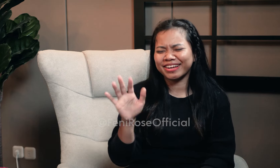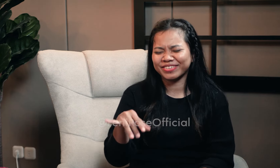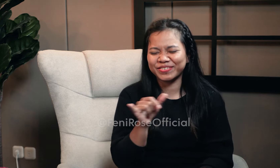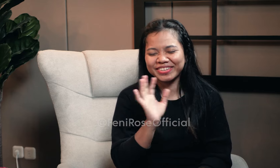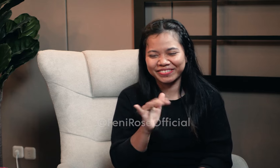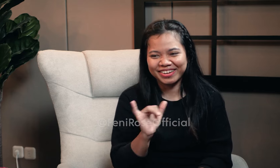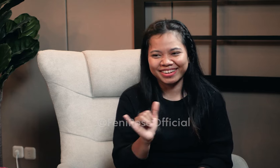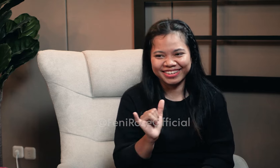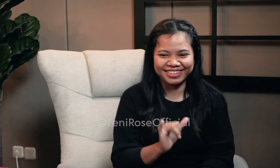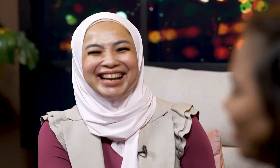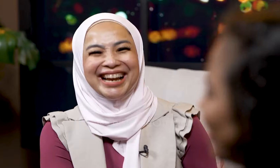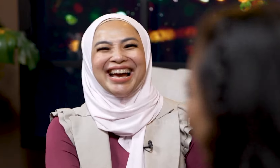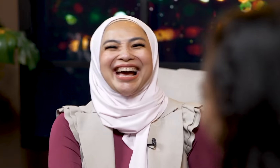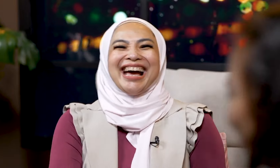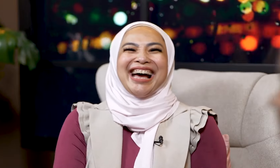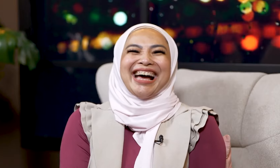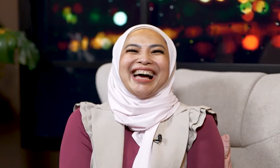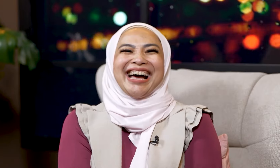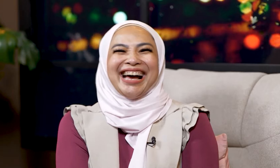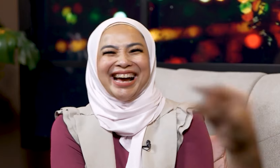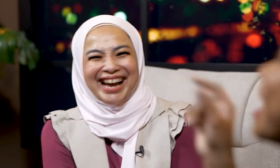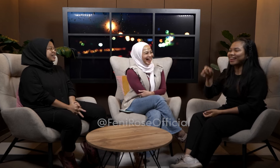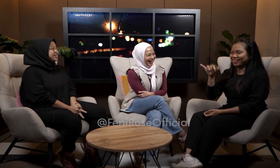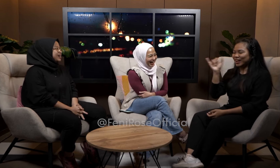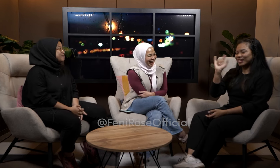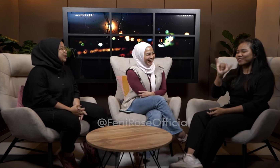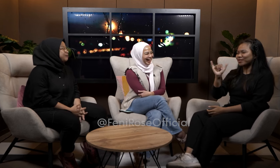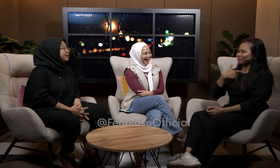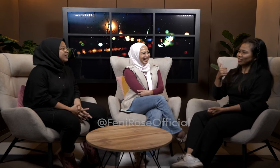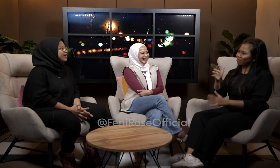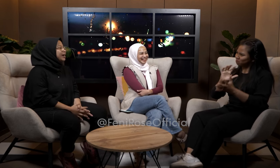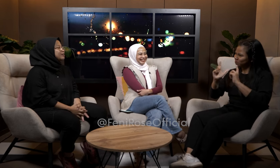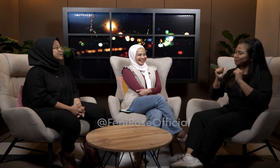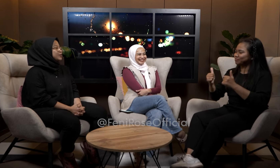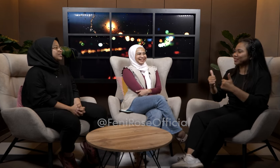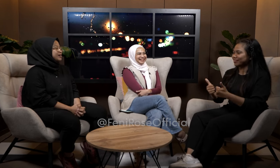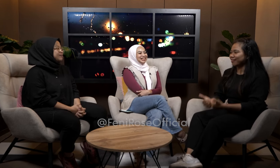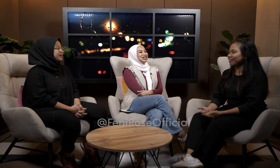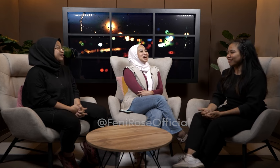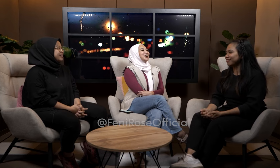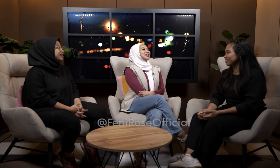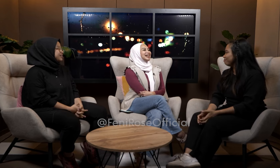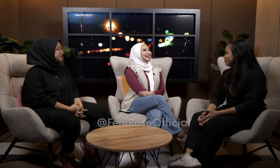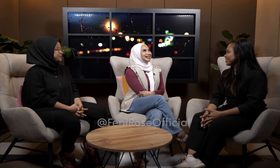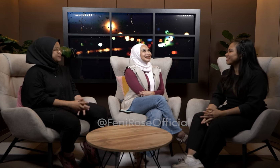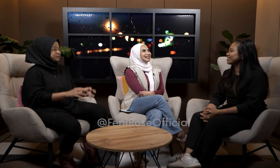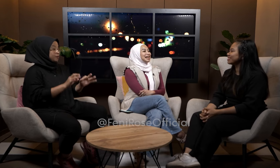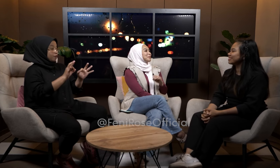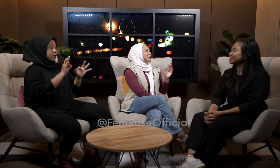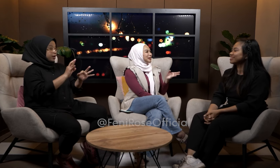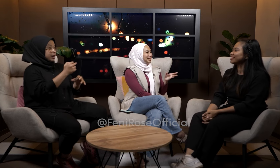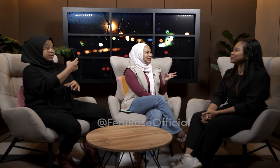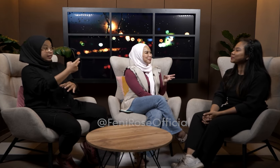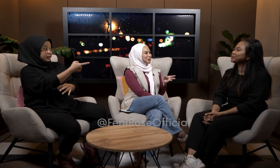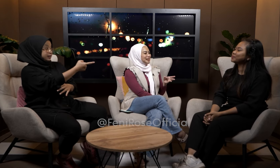saya semuanya sama deh Mbak saya enggak pilih-pilih kayak gitu semuanya Sama oke eh dari pengamatan kamu nih